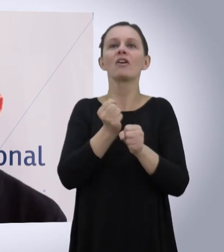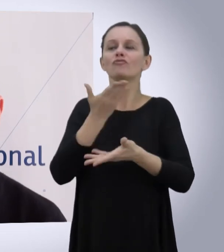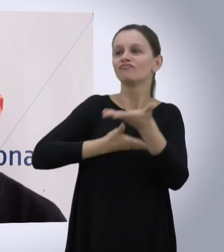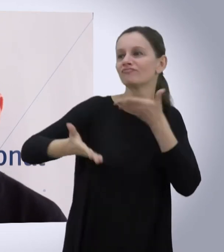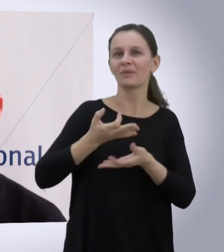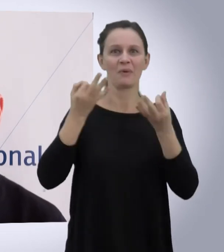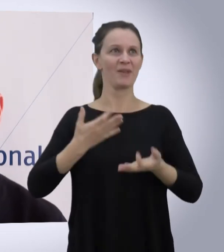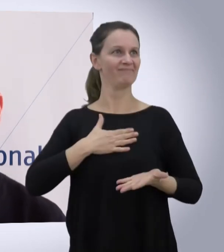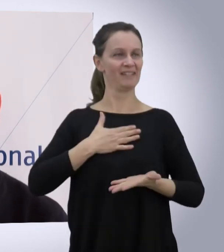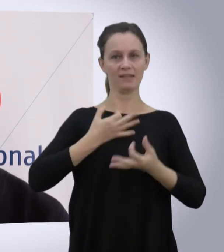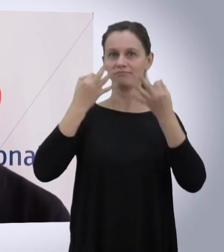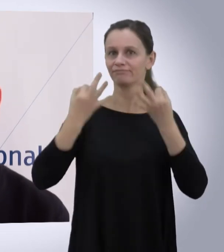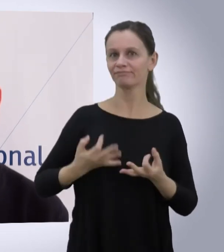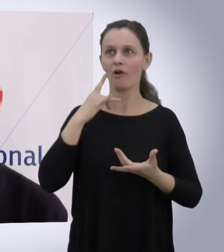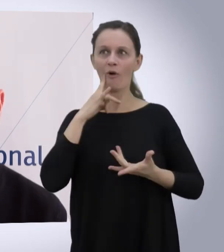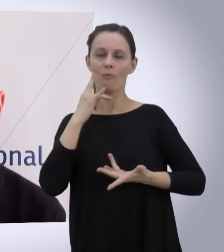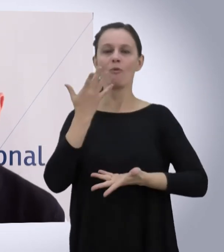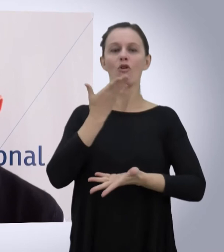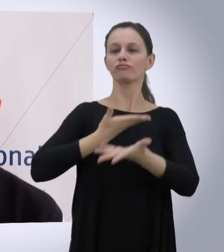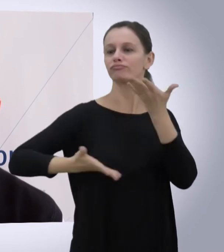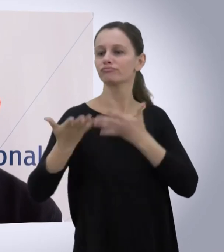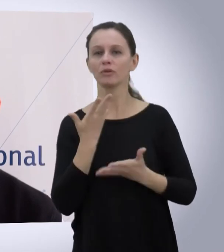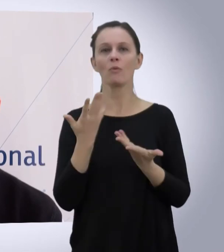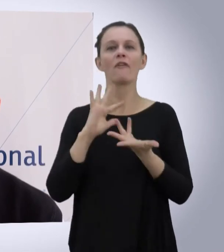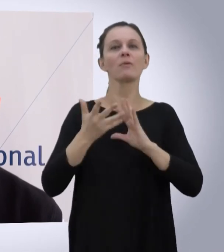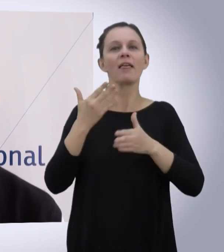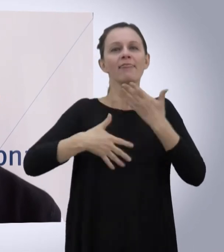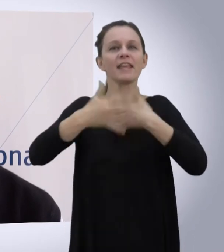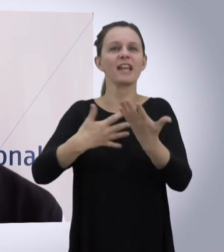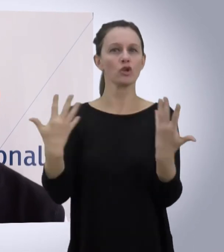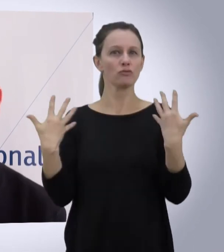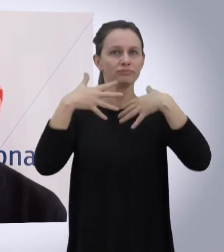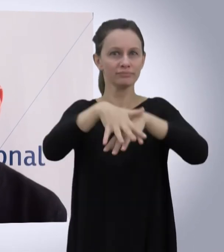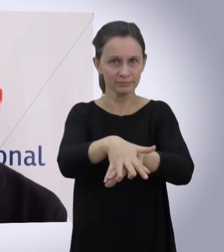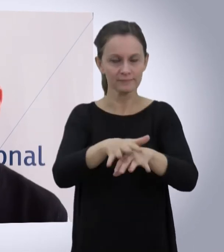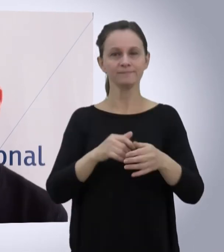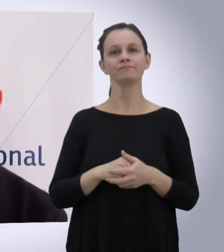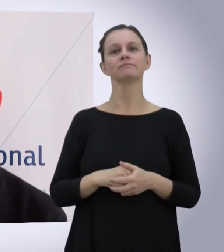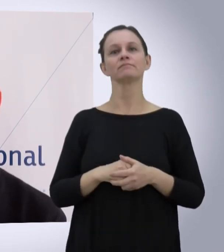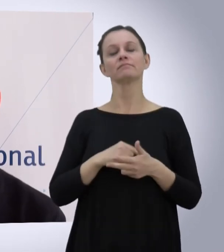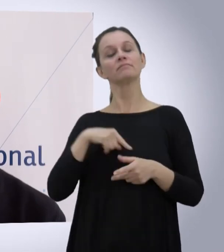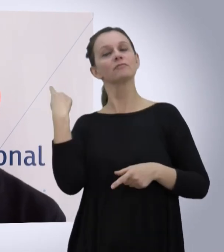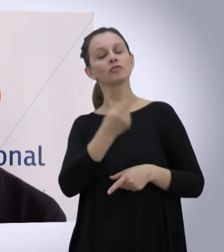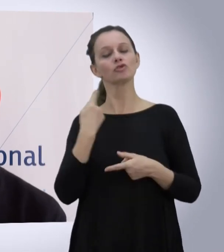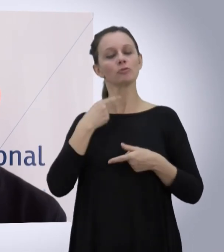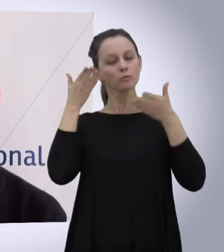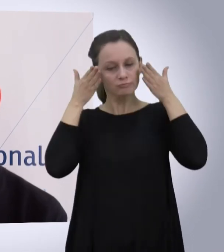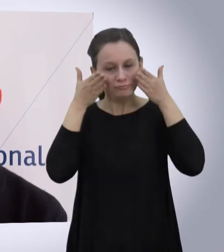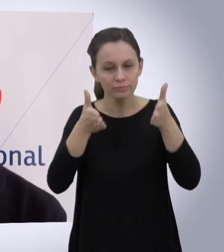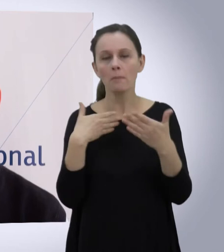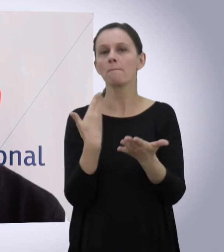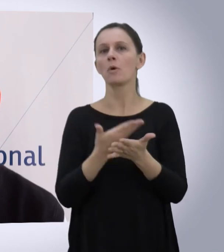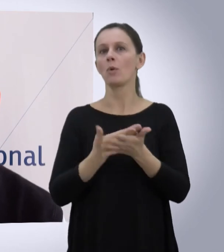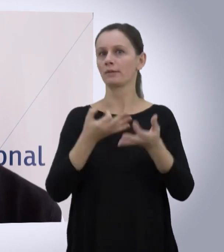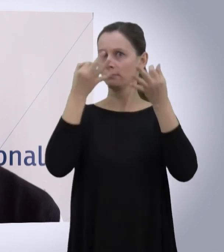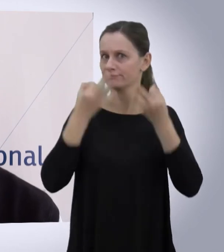que permitan a las personas un desarrollo integral. En ese sentido, estamos avanzando en la generación de una propuesta concreta que